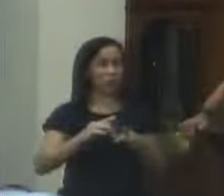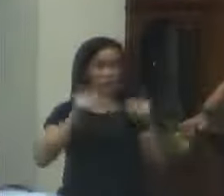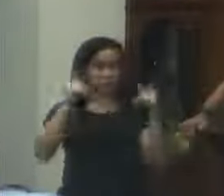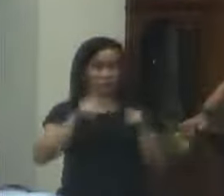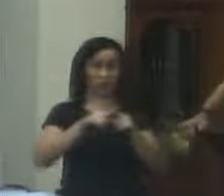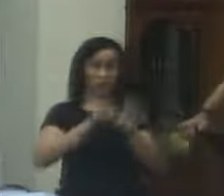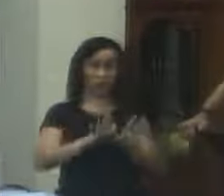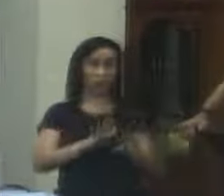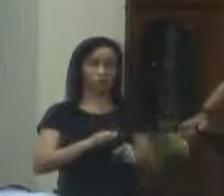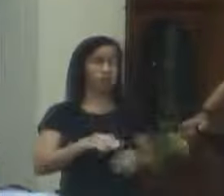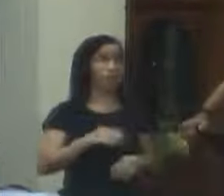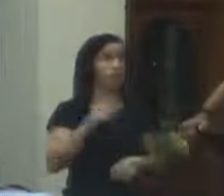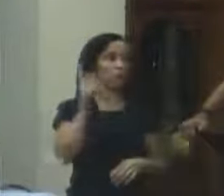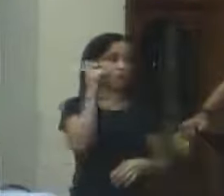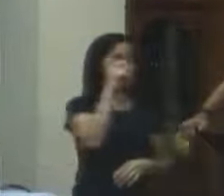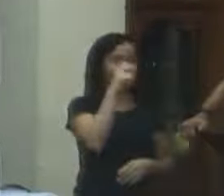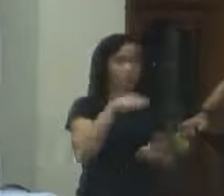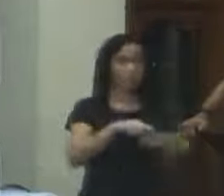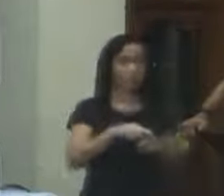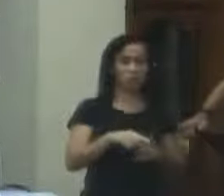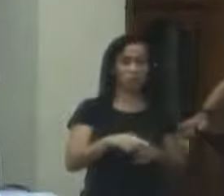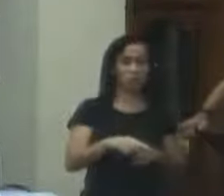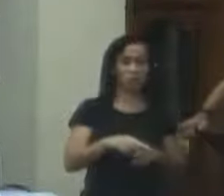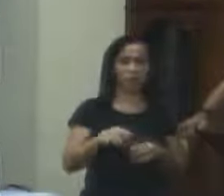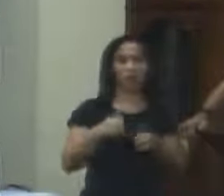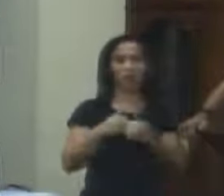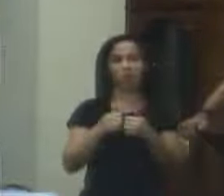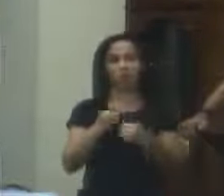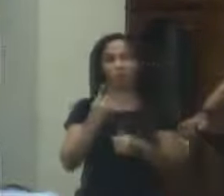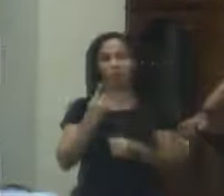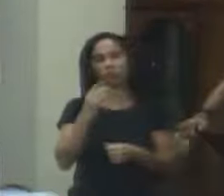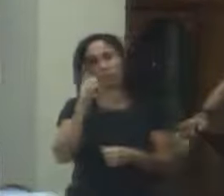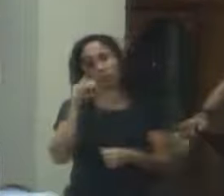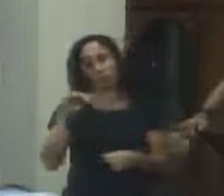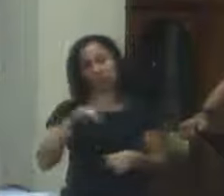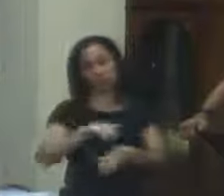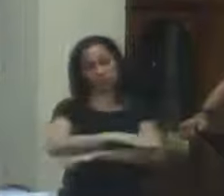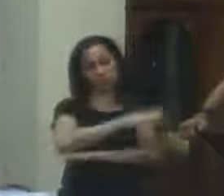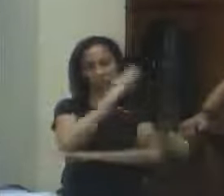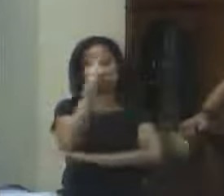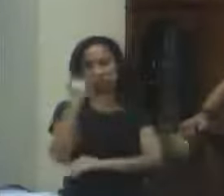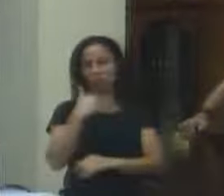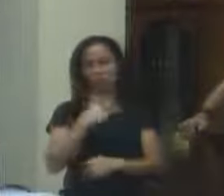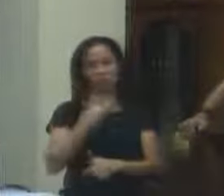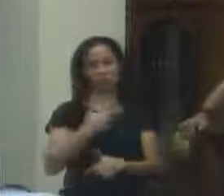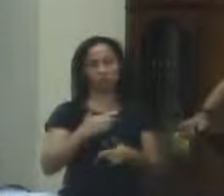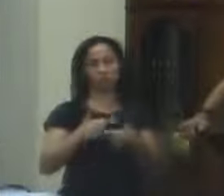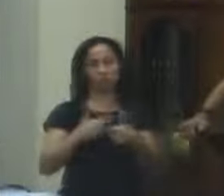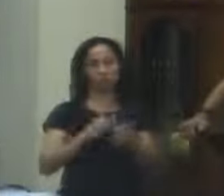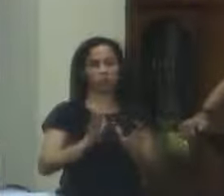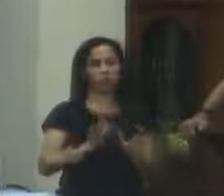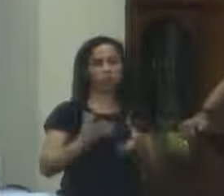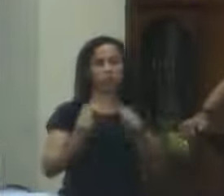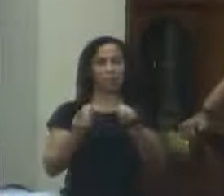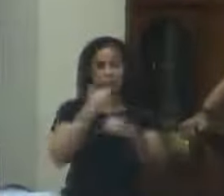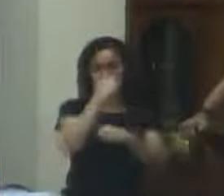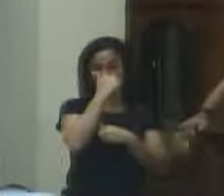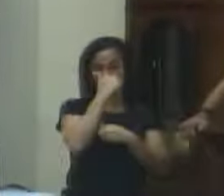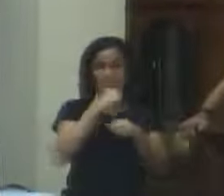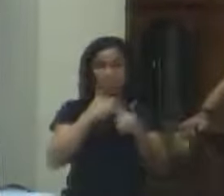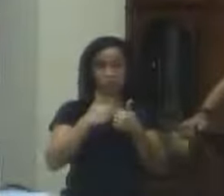diferente. Dificilmente alguém vai em conservatório de ônibus para passar um dia na cidade. Então, nós não tivemos esse problema de aquela quantidade enorme de